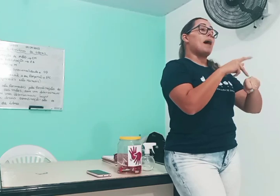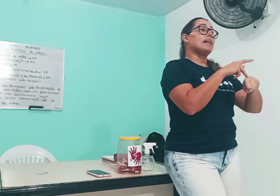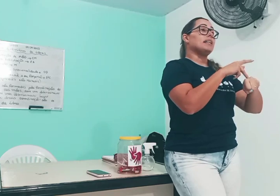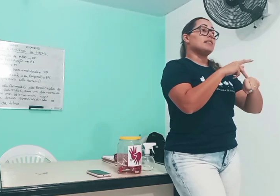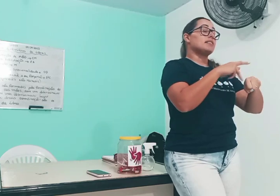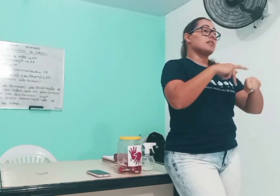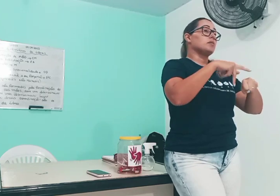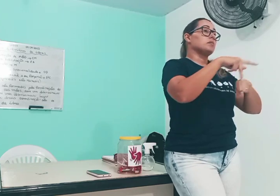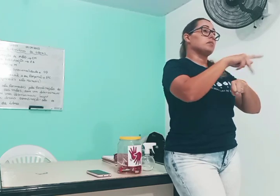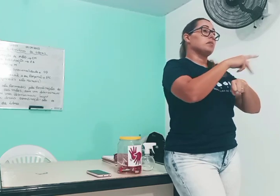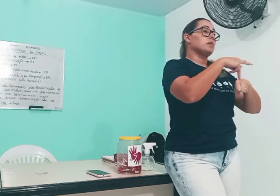país,